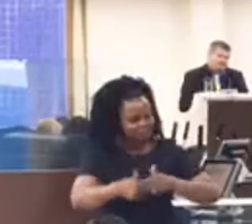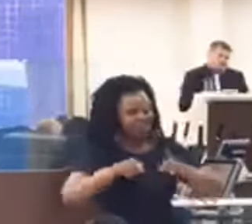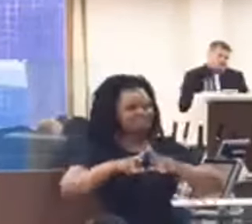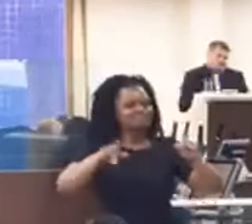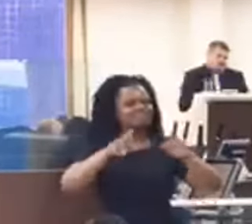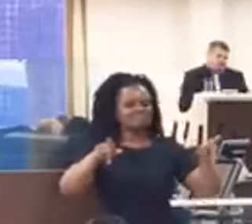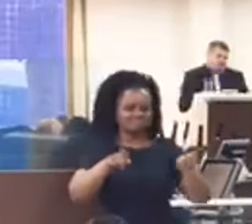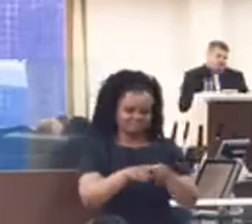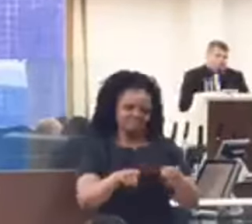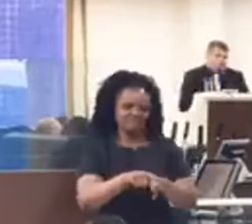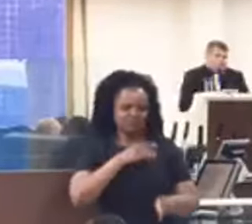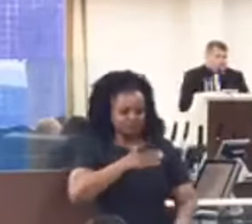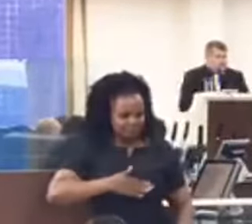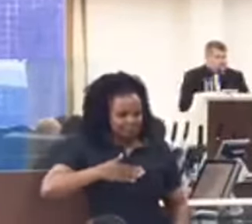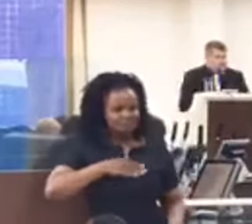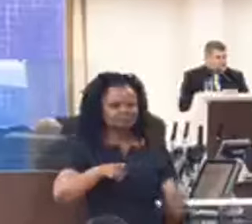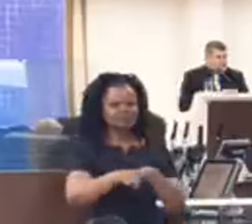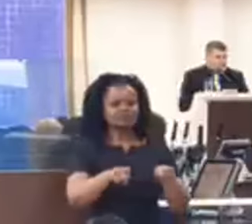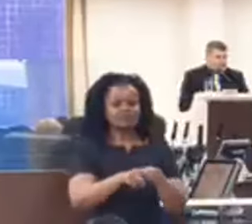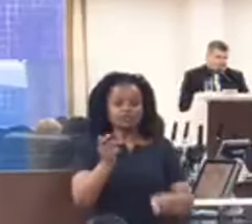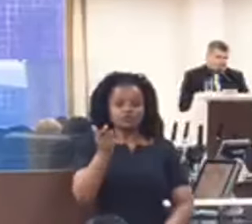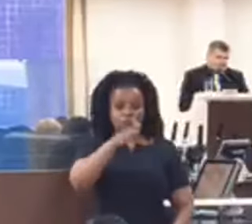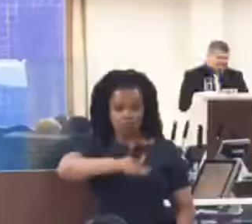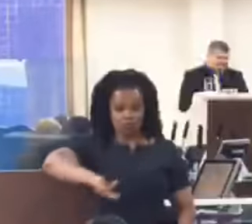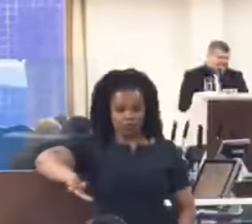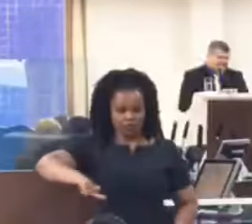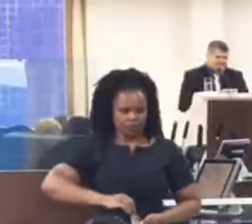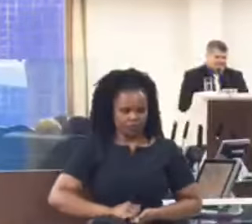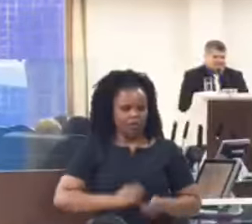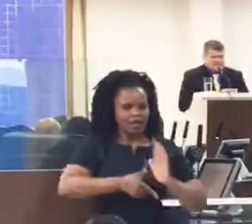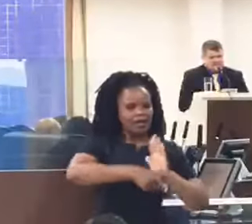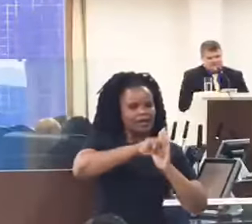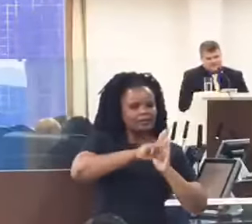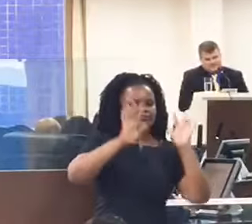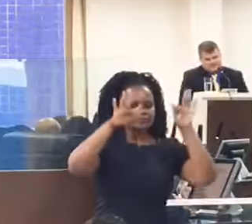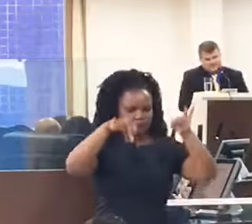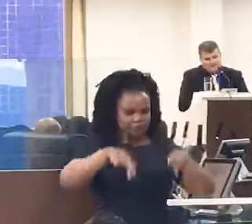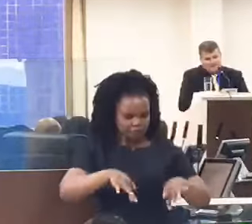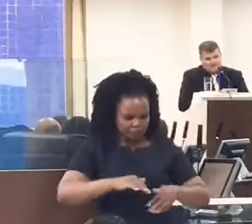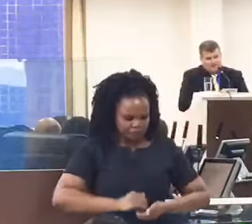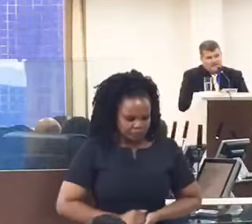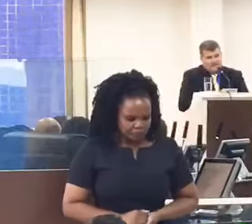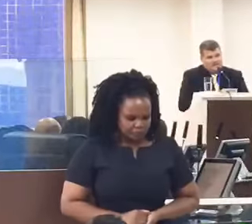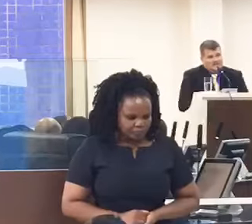diferenciado. Quero, mais uma vez, antes de finalizar